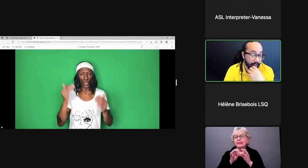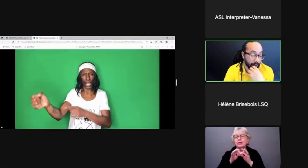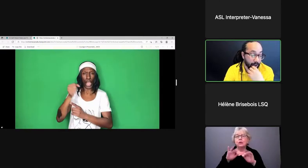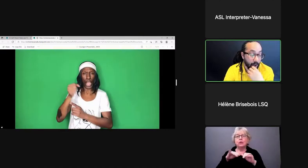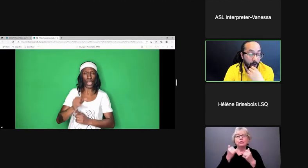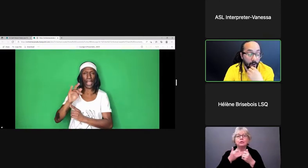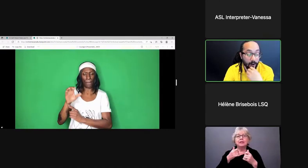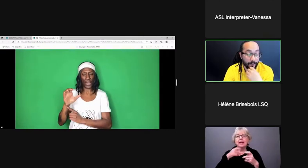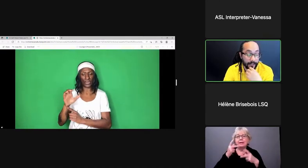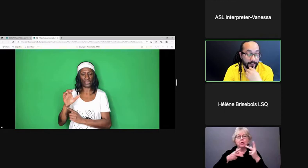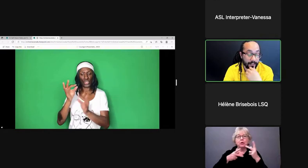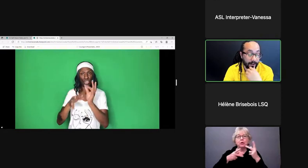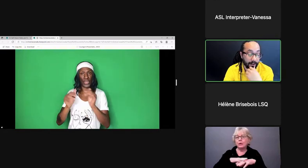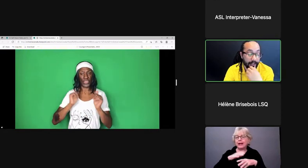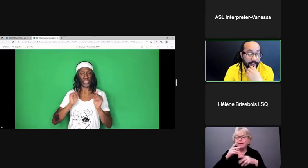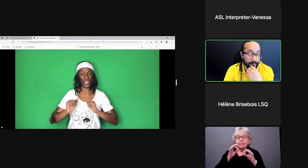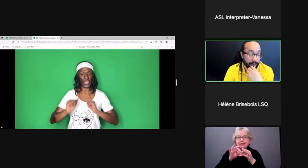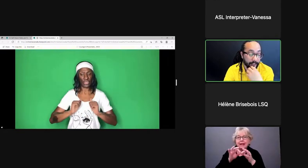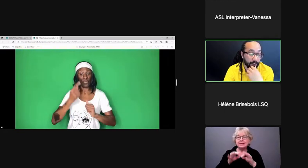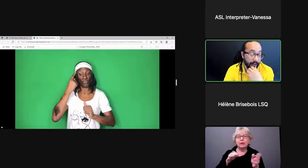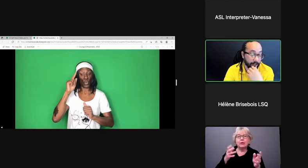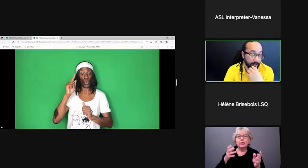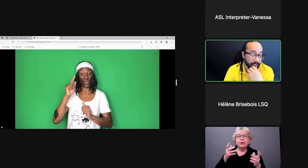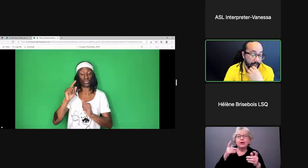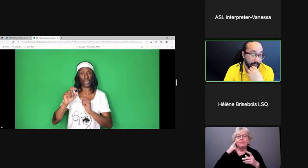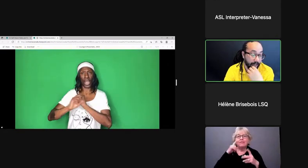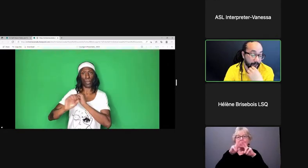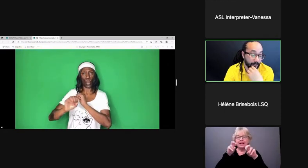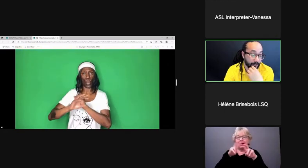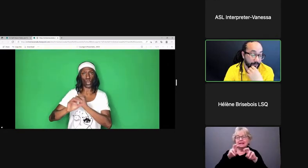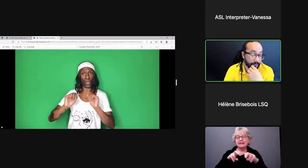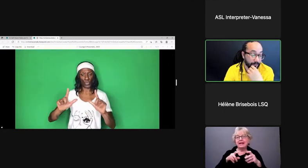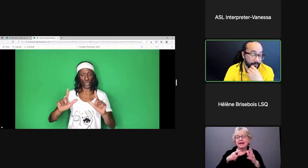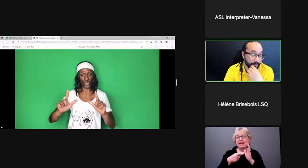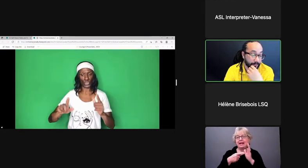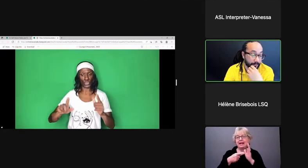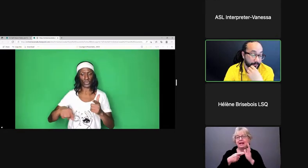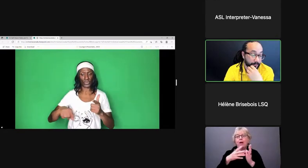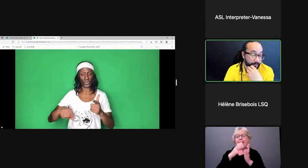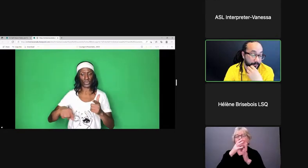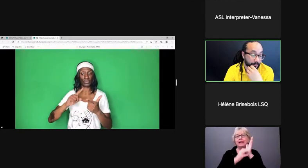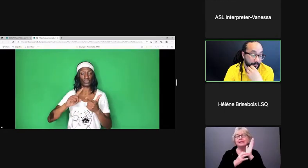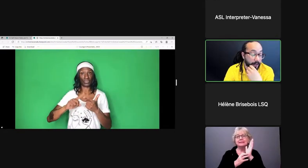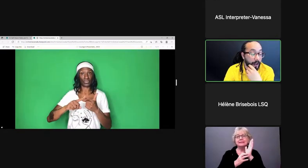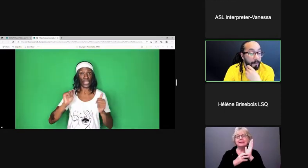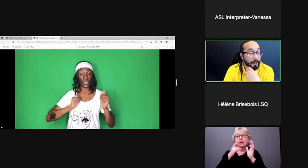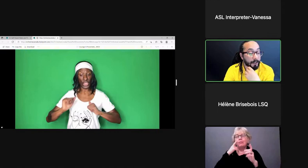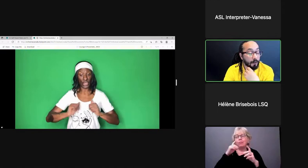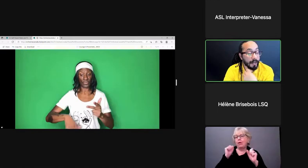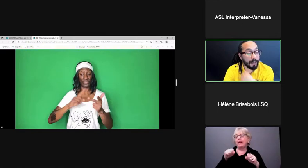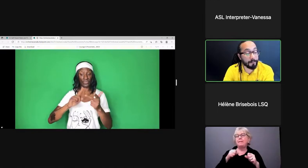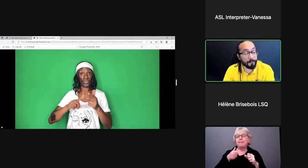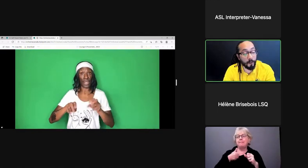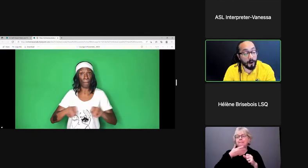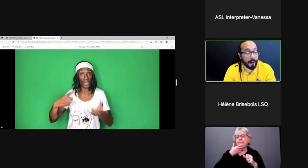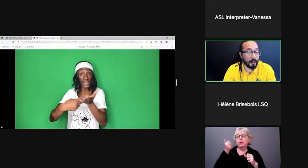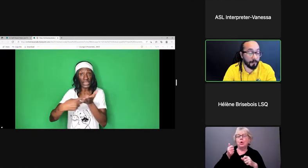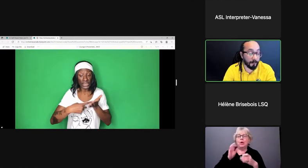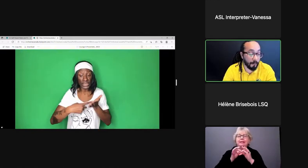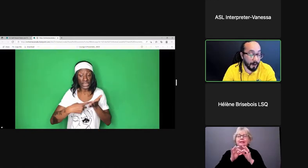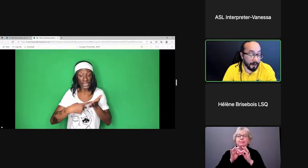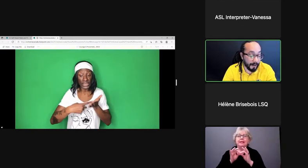d'interprétation, de faire l'analyse des textes qui seront présentés afin de pouvoir interpréter le plus adéquatement